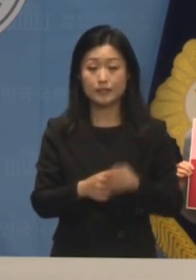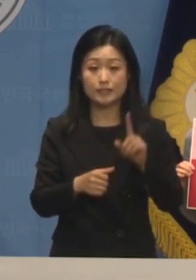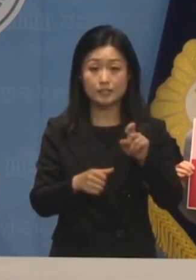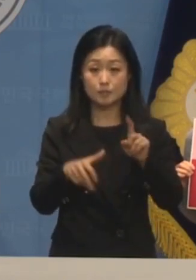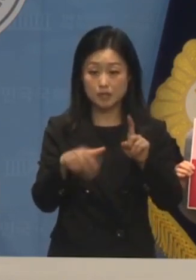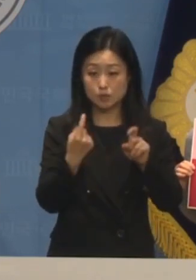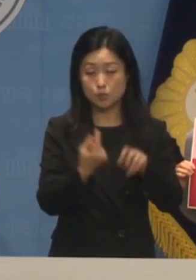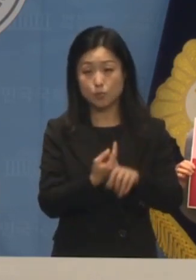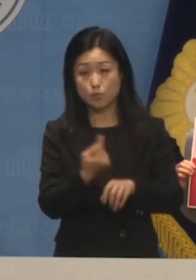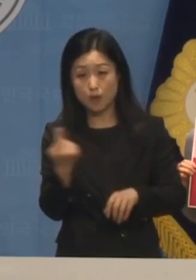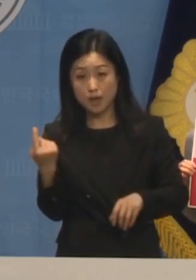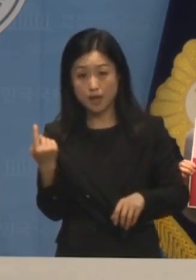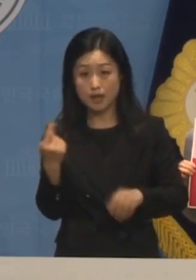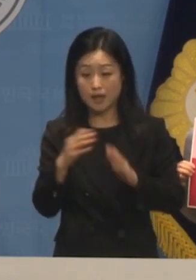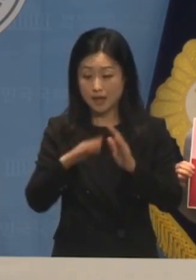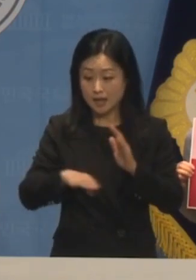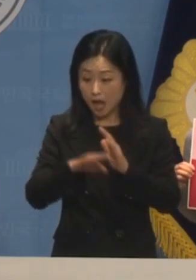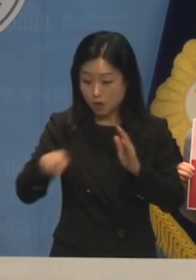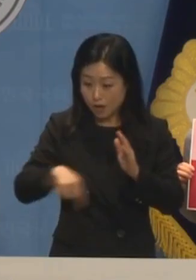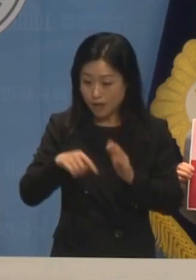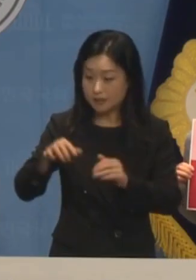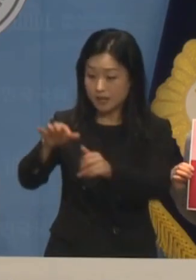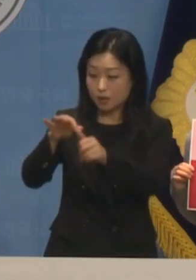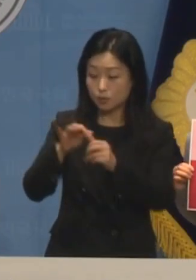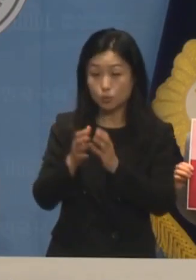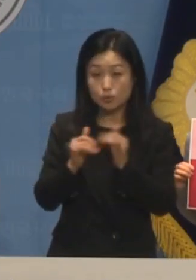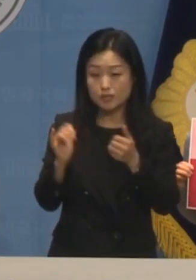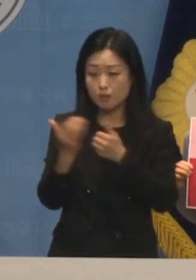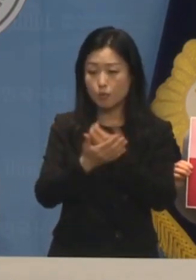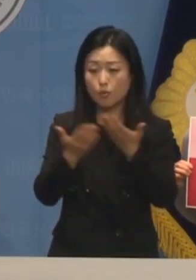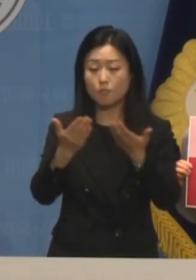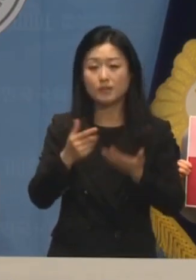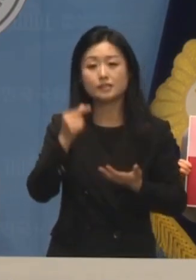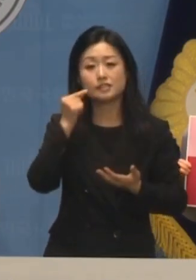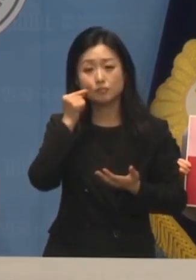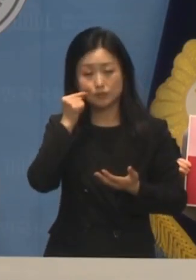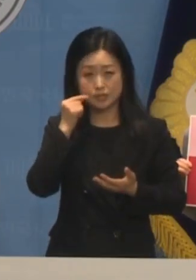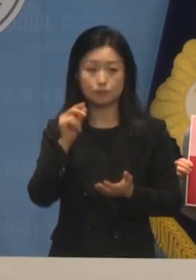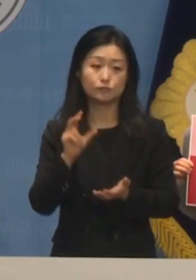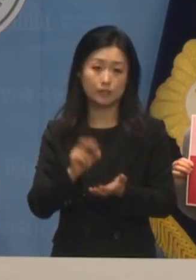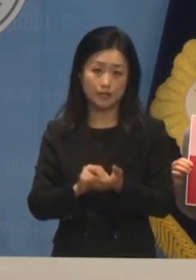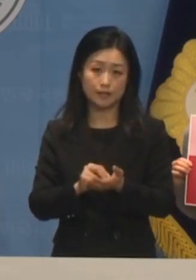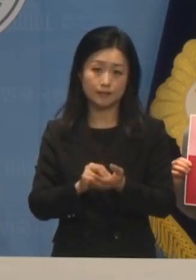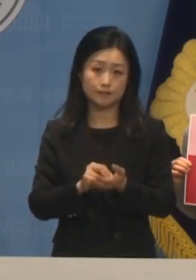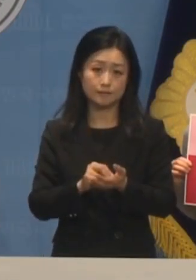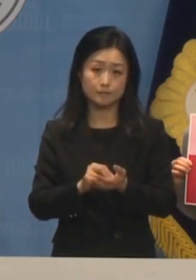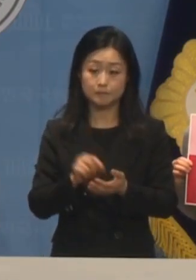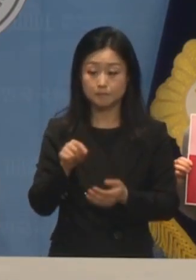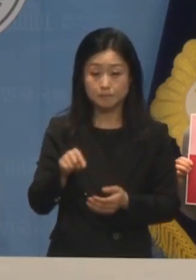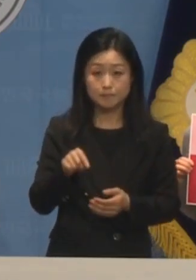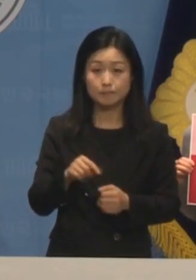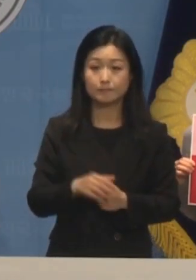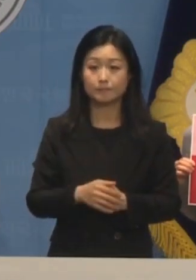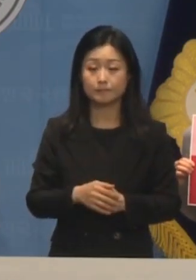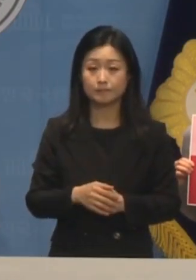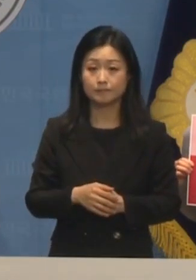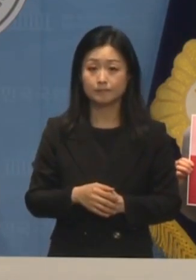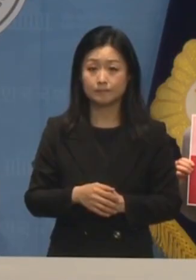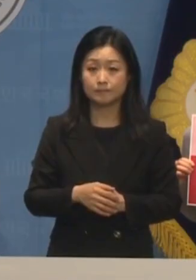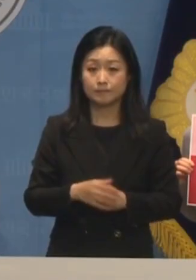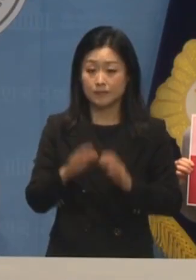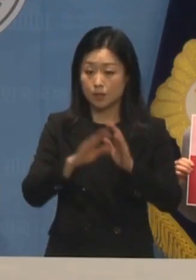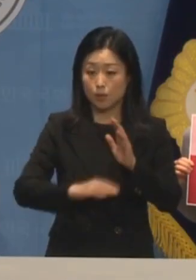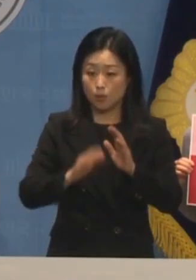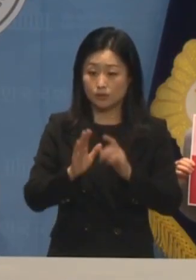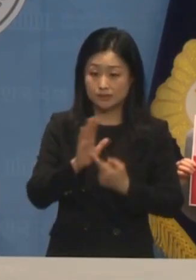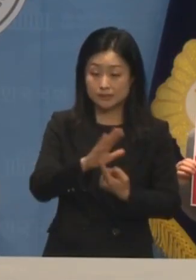내 고용 노동자들은 법적 보호조차 받지 못하고 있습니다. 이들은 비공식 영역에서